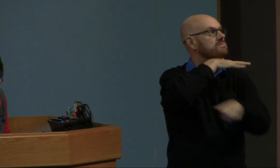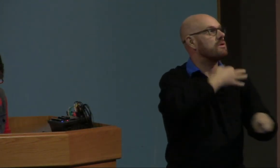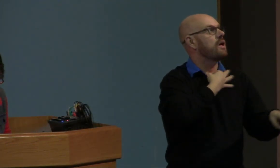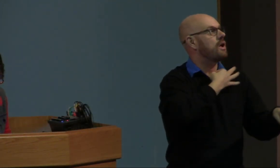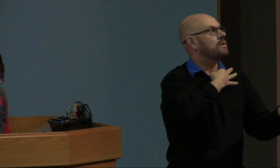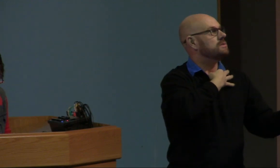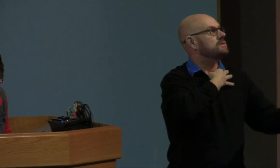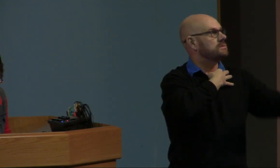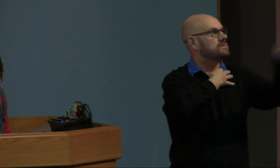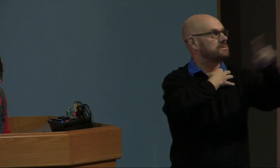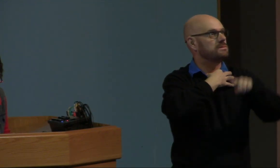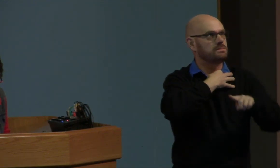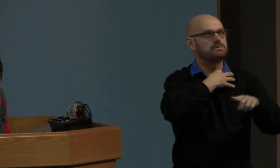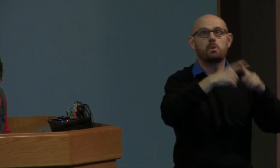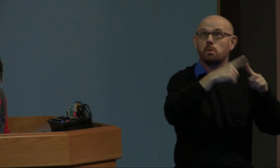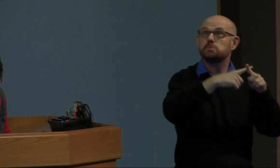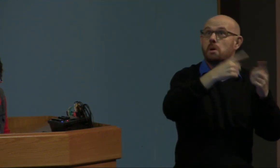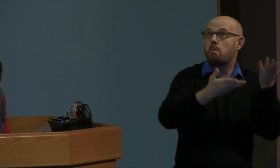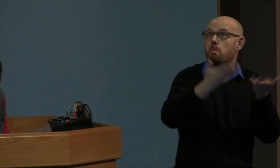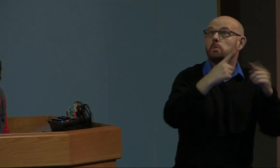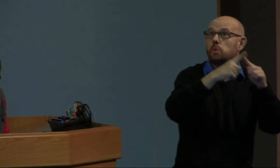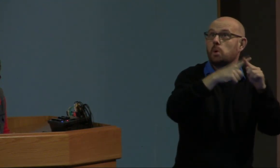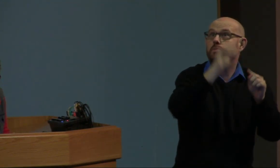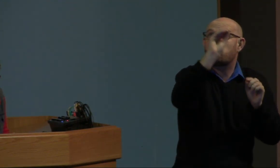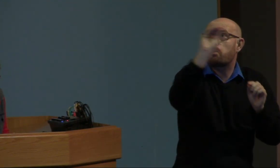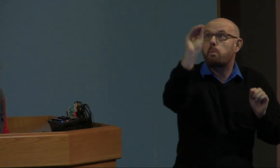Afrikaanse mense, Engelse mense, Xhosa mense,